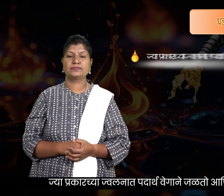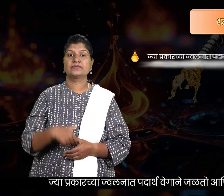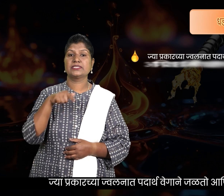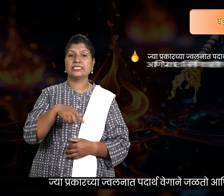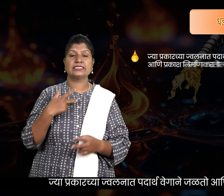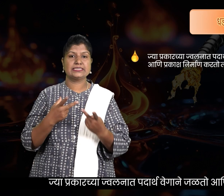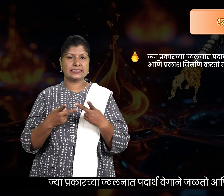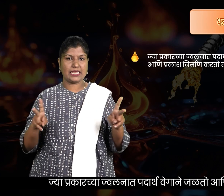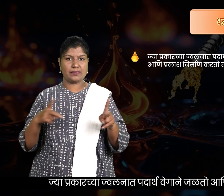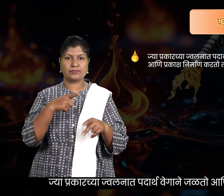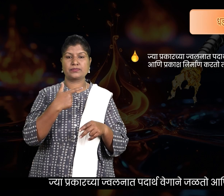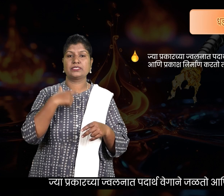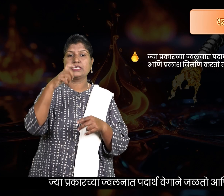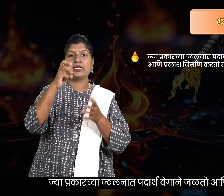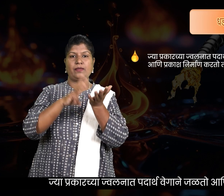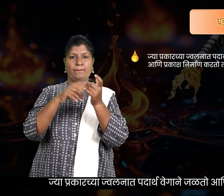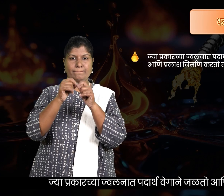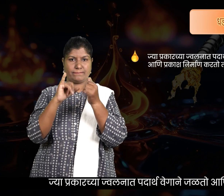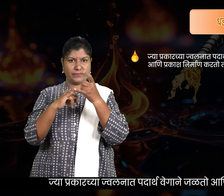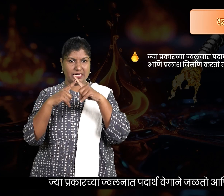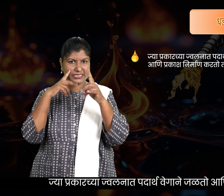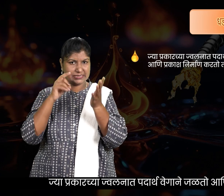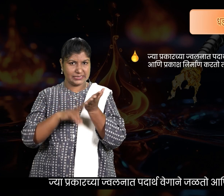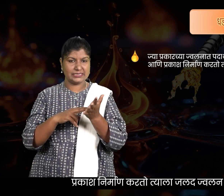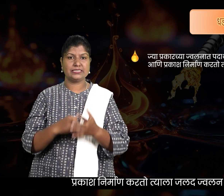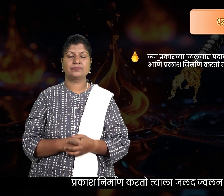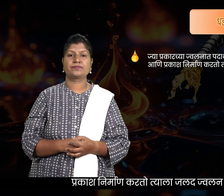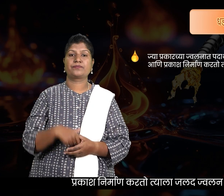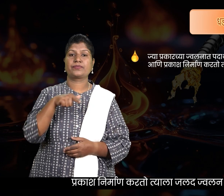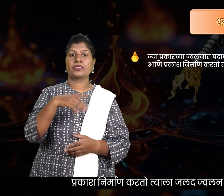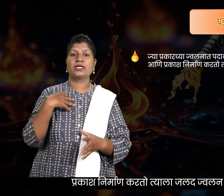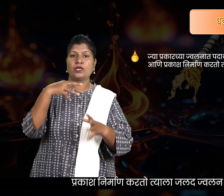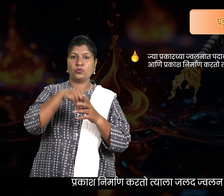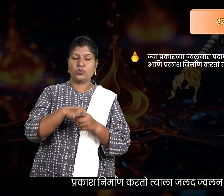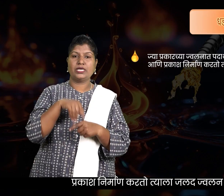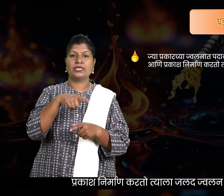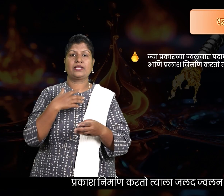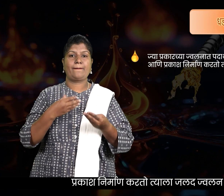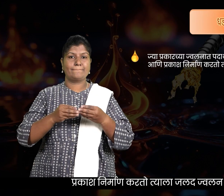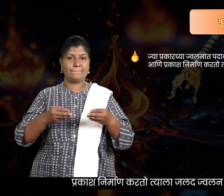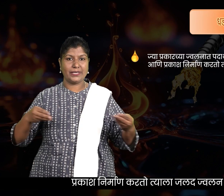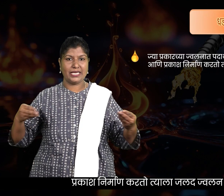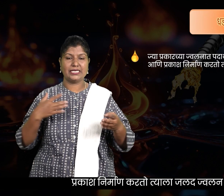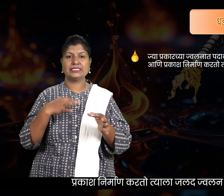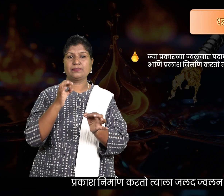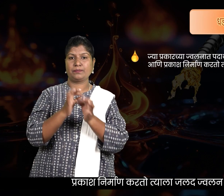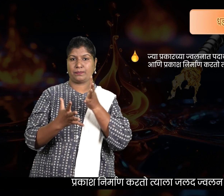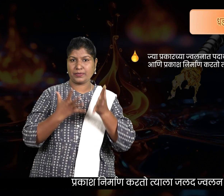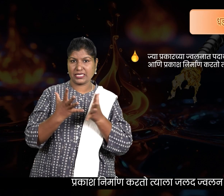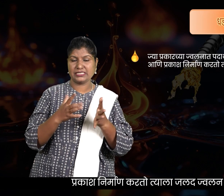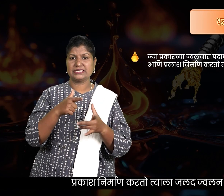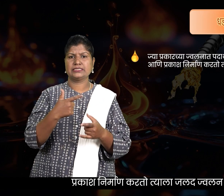ज्या प्रकारच्या ज्वलनात पदार्थ वेगळा असतो आणि उष्णता आणि प्रकाश निर्माण करतो त्याला जलद ज्वलन